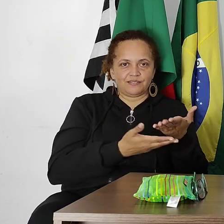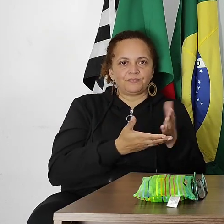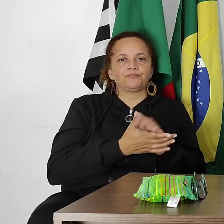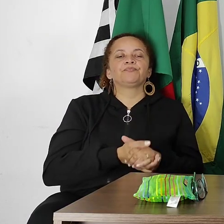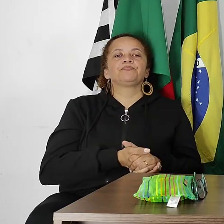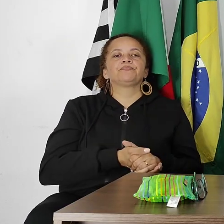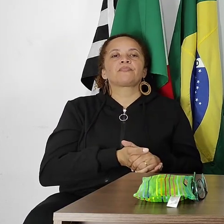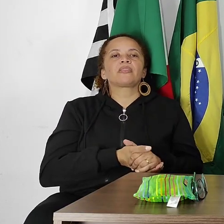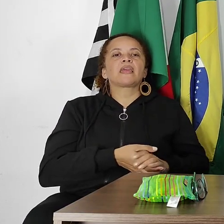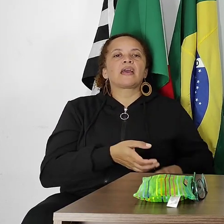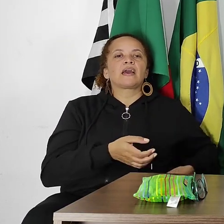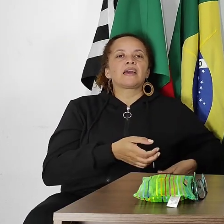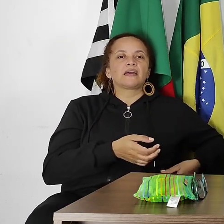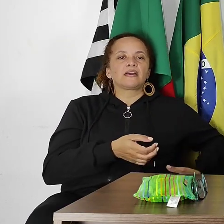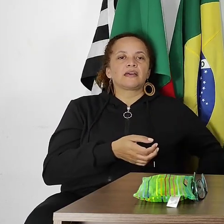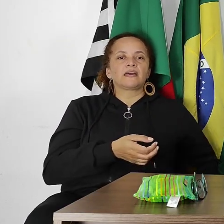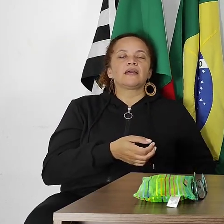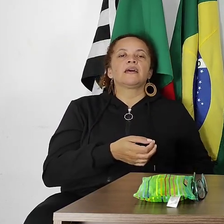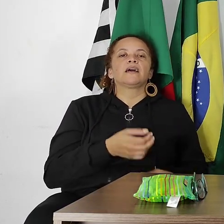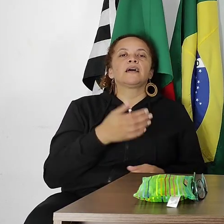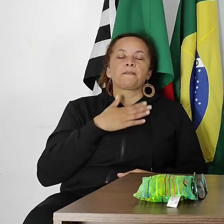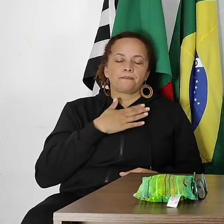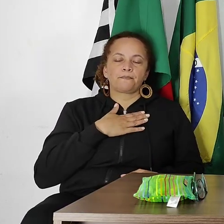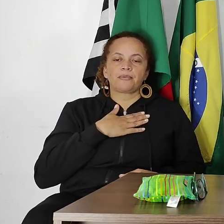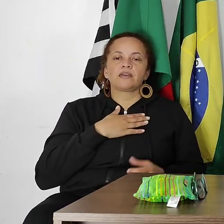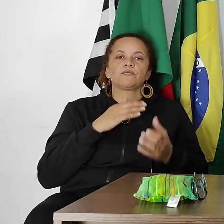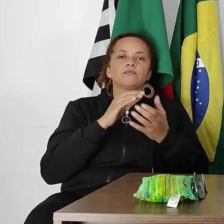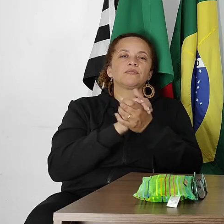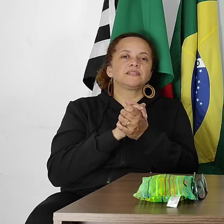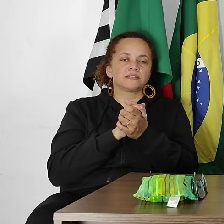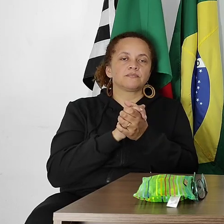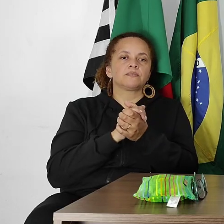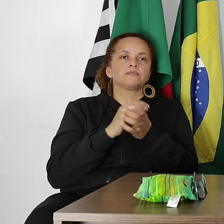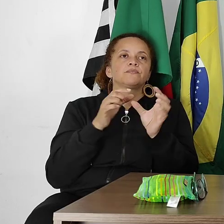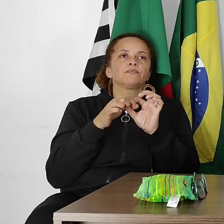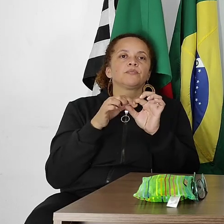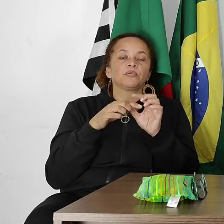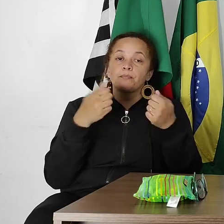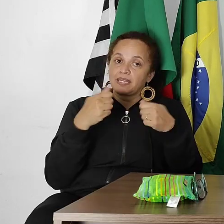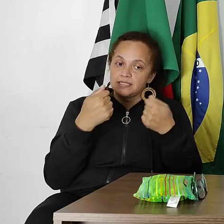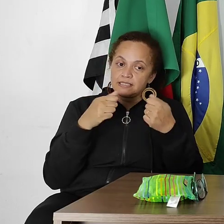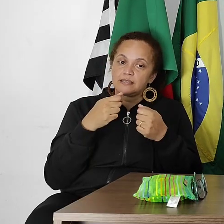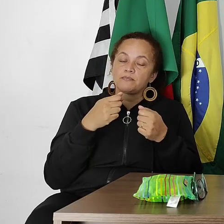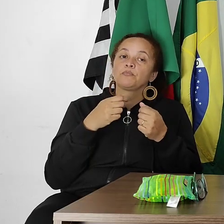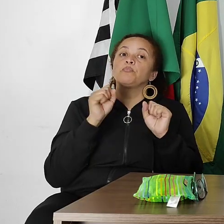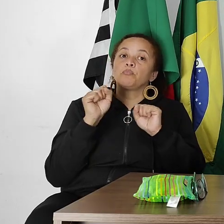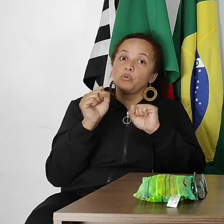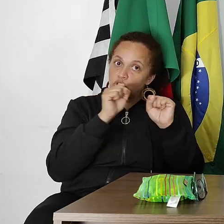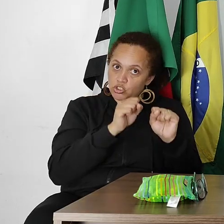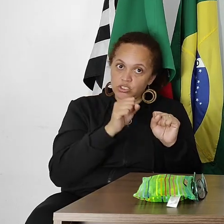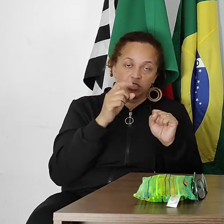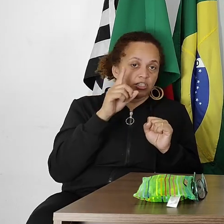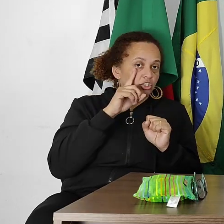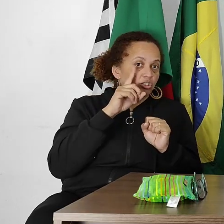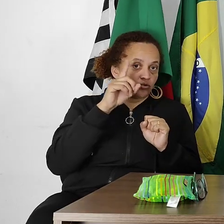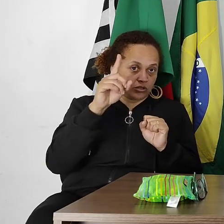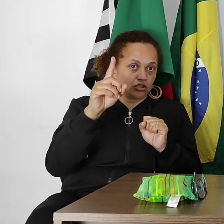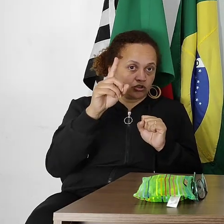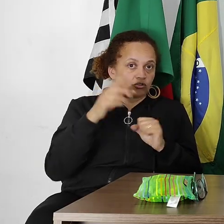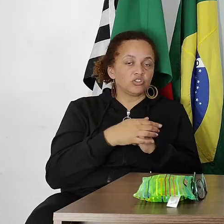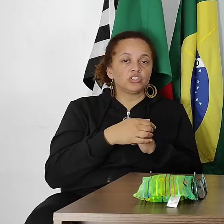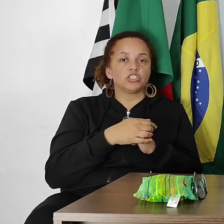semana, porque durante a semana ele trabalhava. Então, ele participava de todos os cultos, de todas as igrejas. E aí o meu irmão até